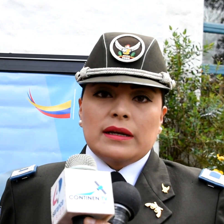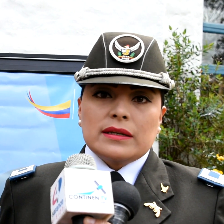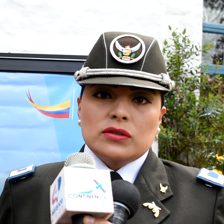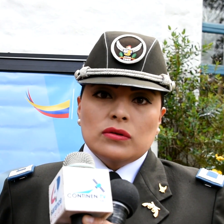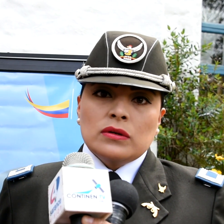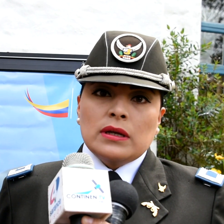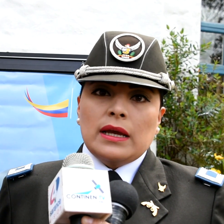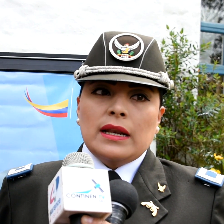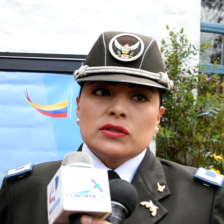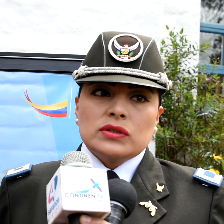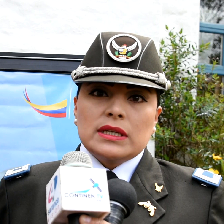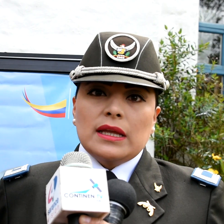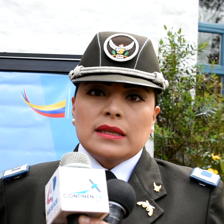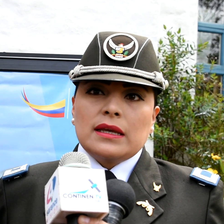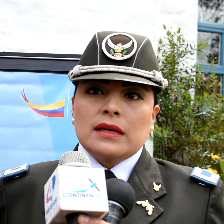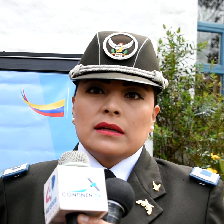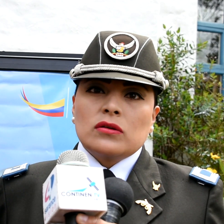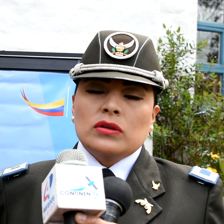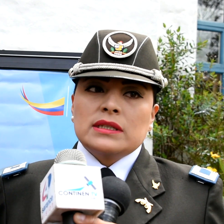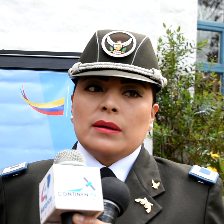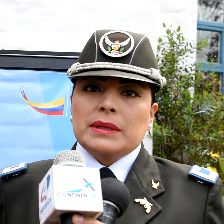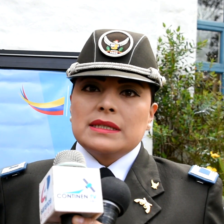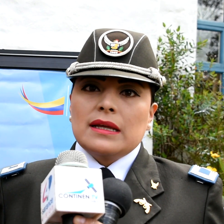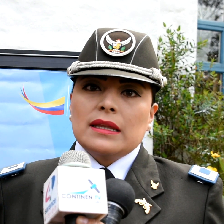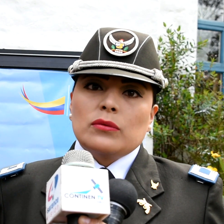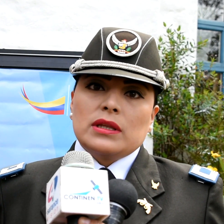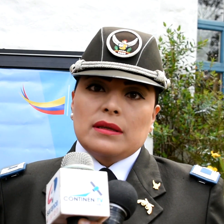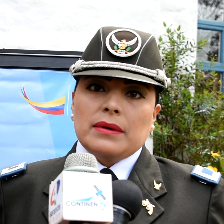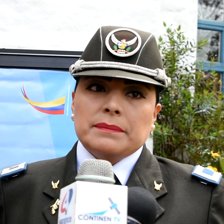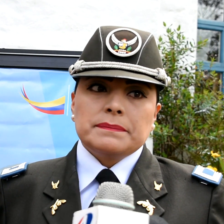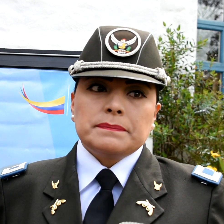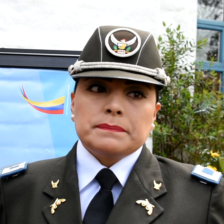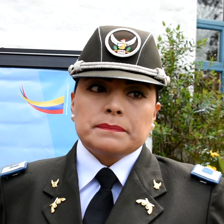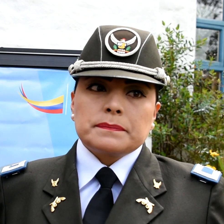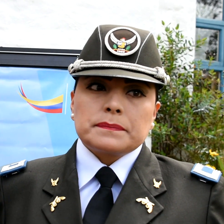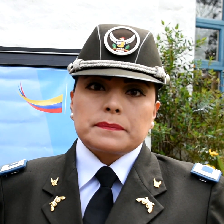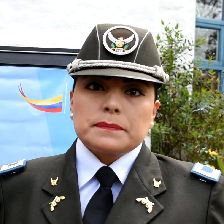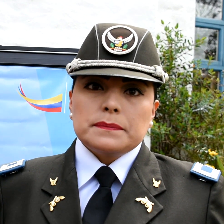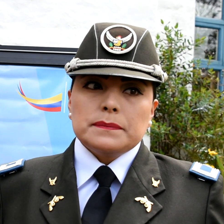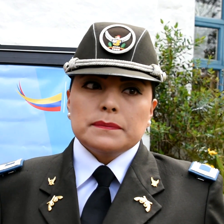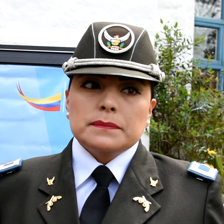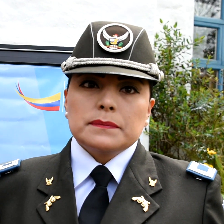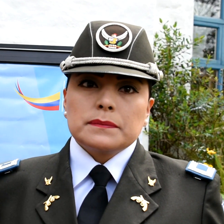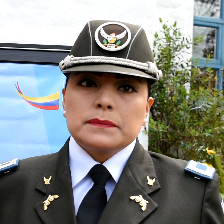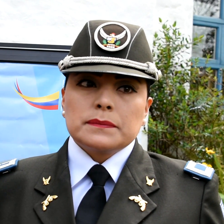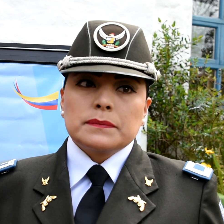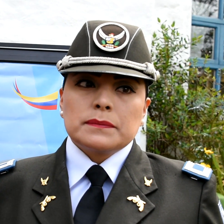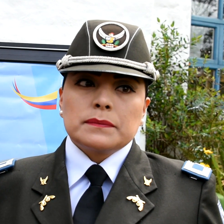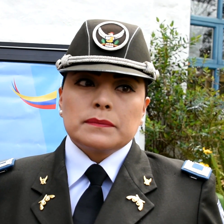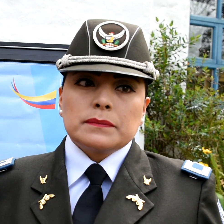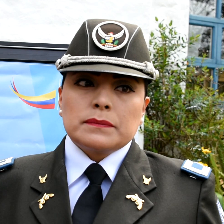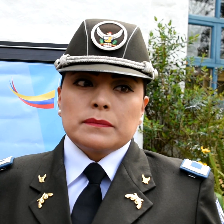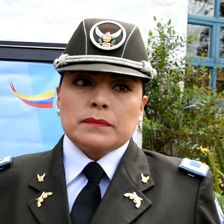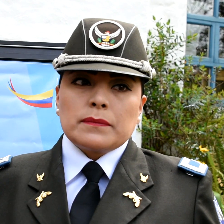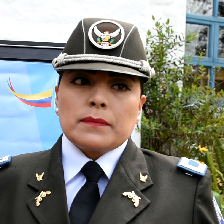integración en la sociedad con discapacidad auditiva. ¿Qué nivel de aprendizaje obtuvieron las 30 aspirantes que